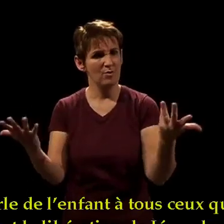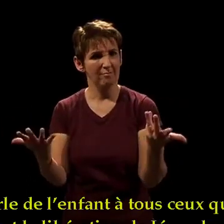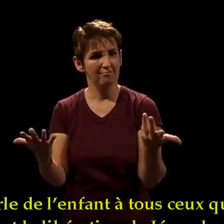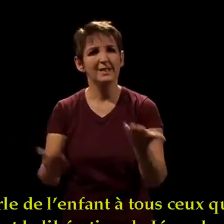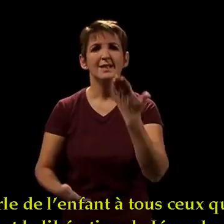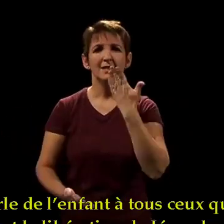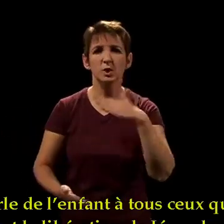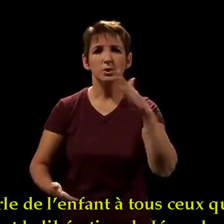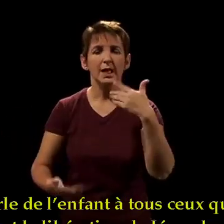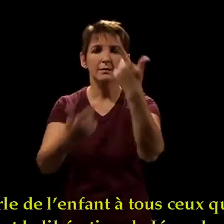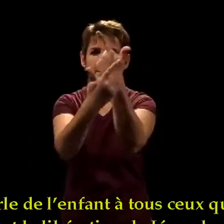libération de Jérusalem.